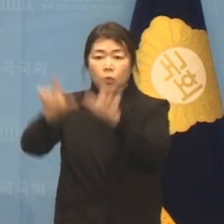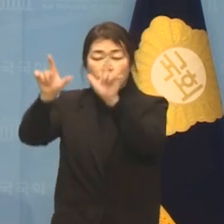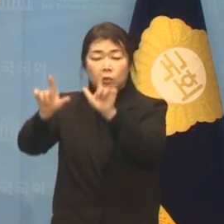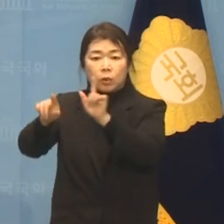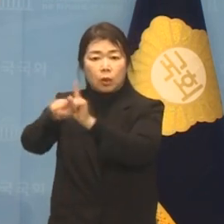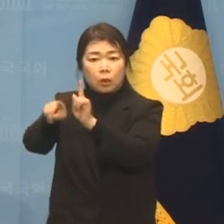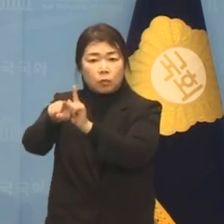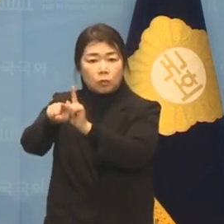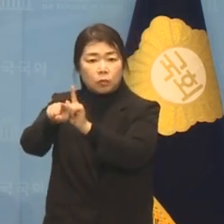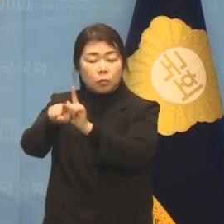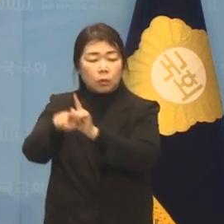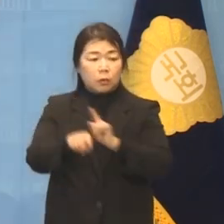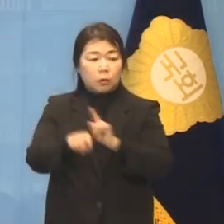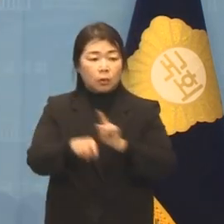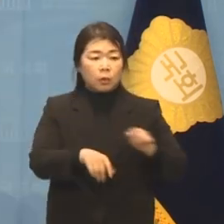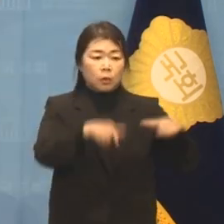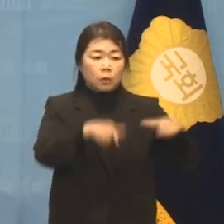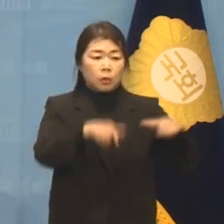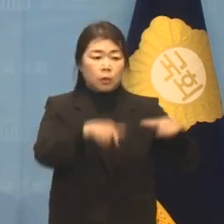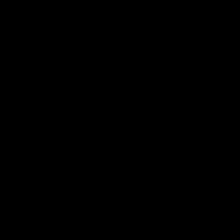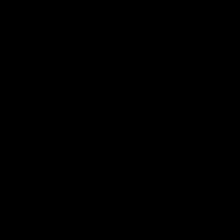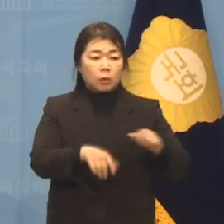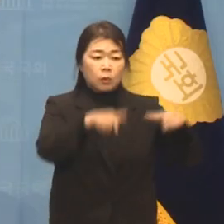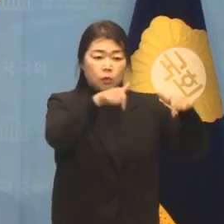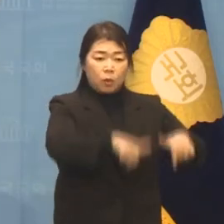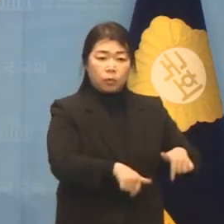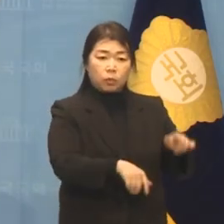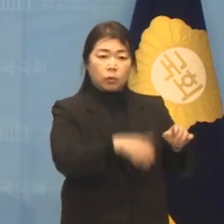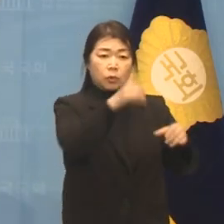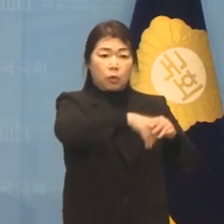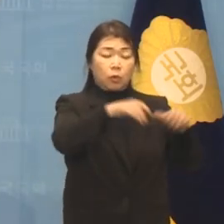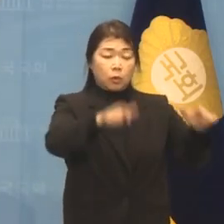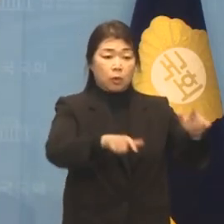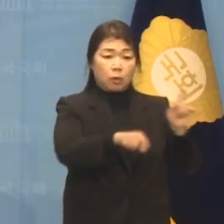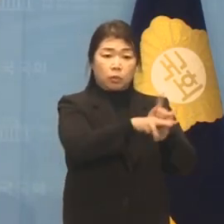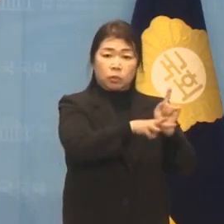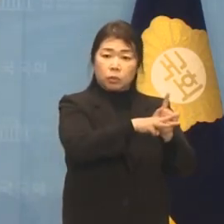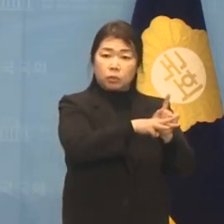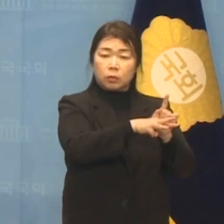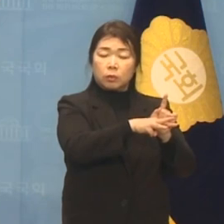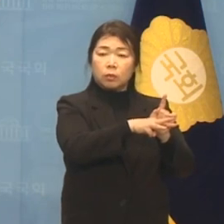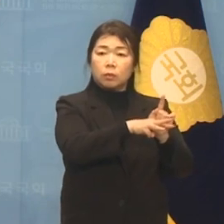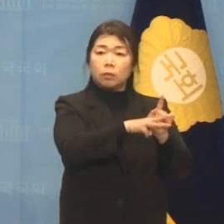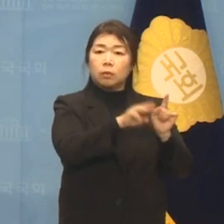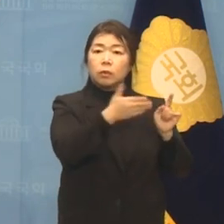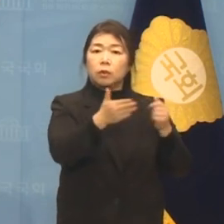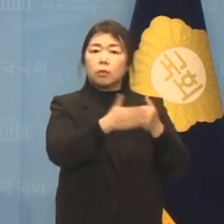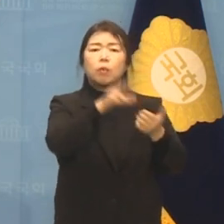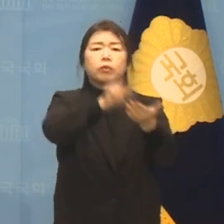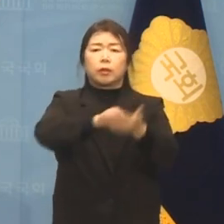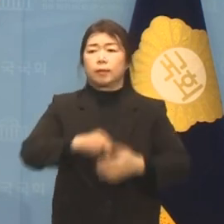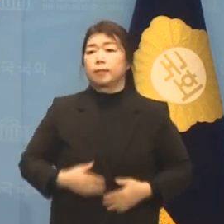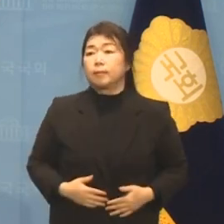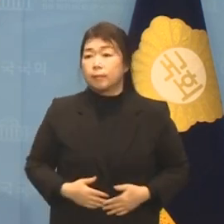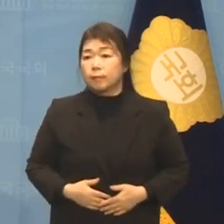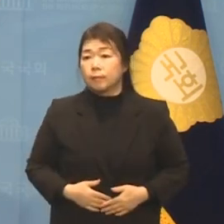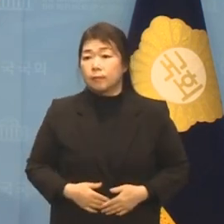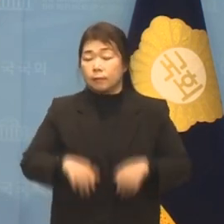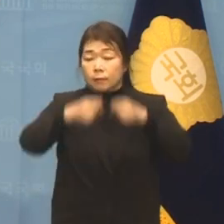면적을 관할하는 광역 선거구가 탄생하게 됩니다. 구체적으로